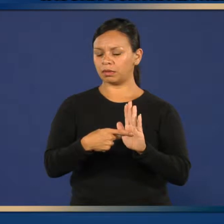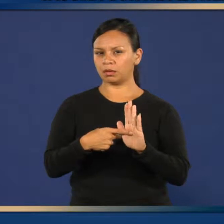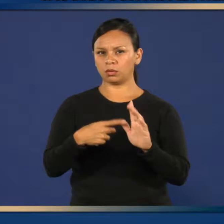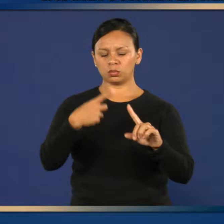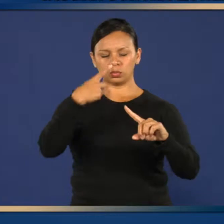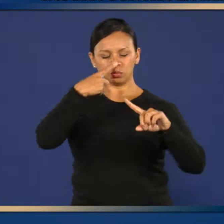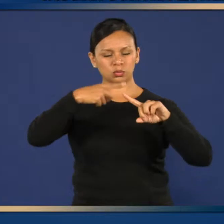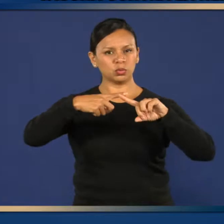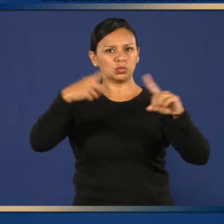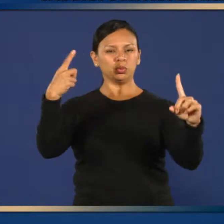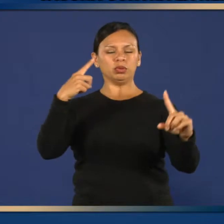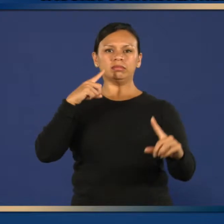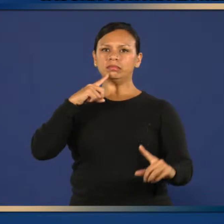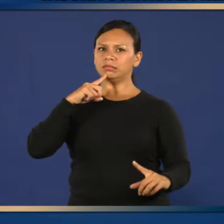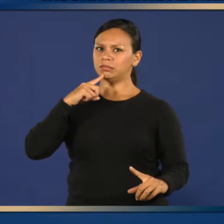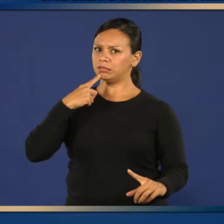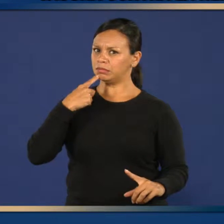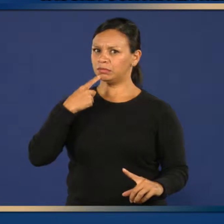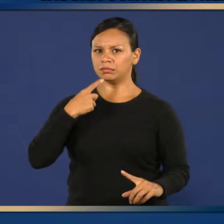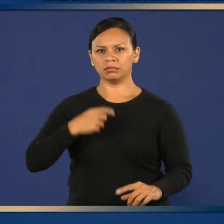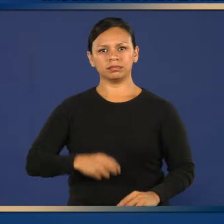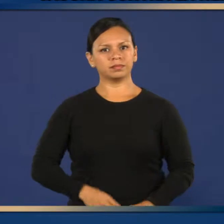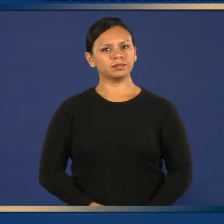reacciones alérgicas graves